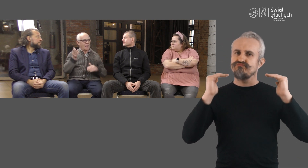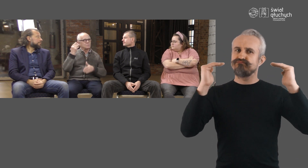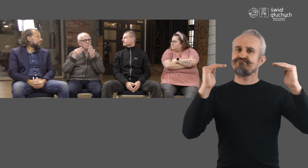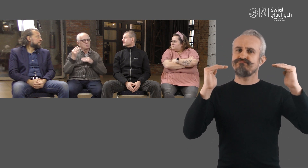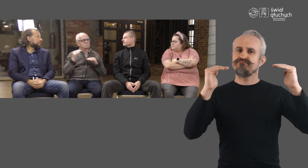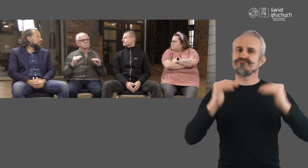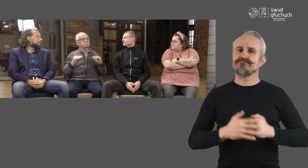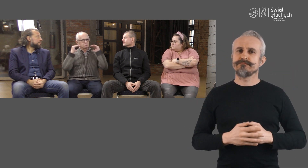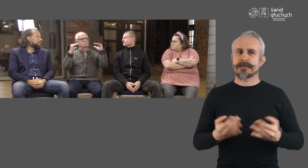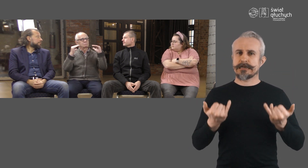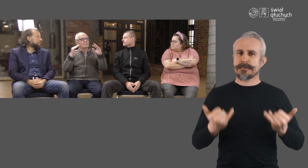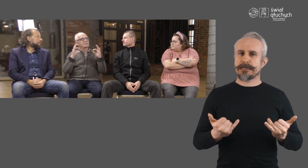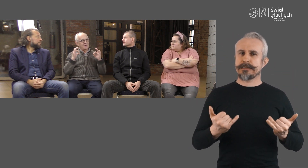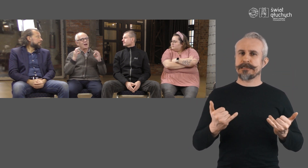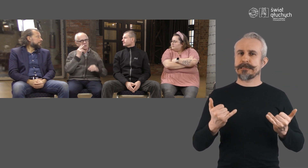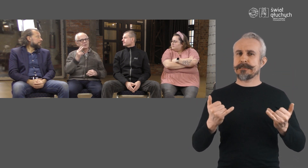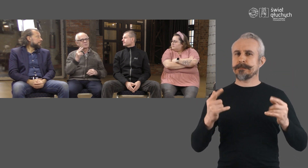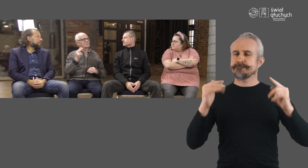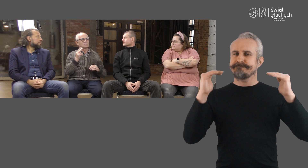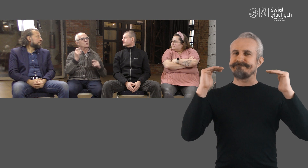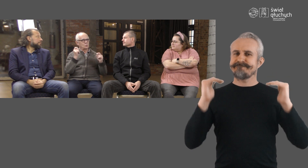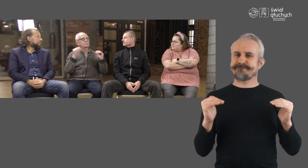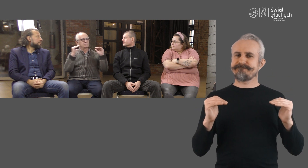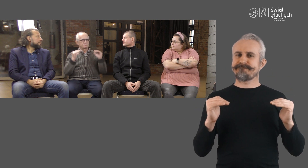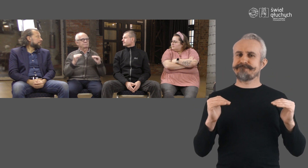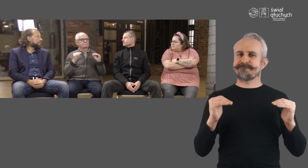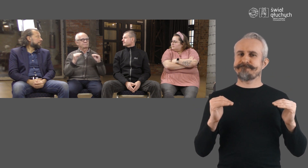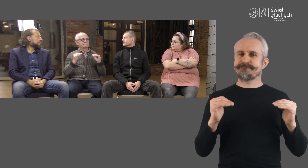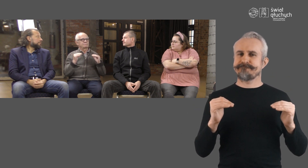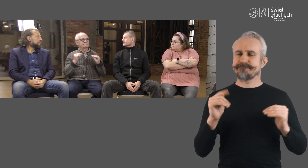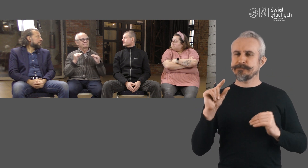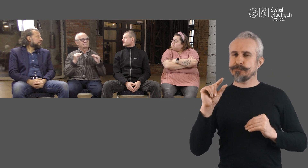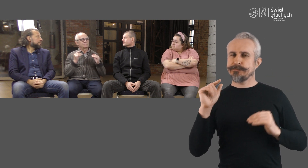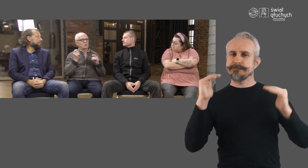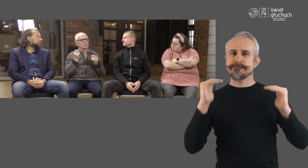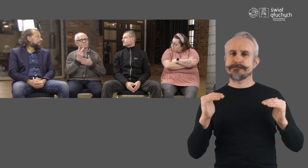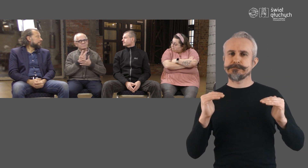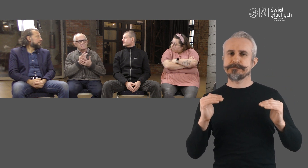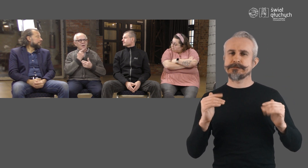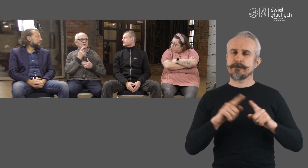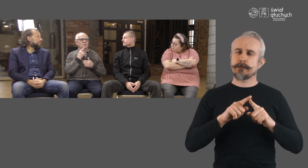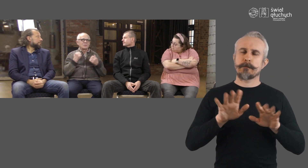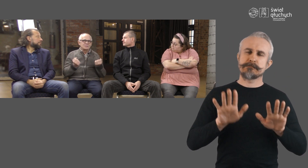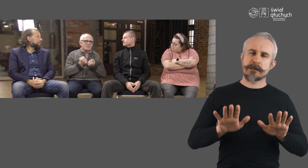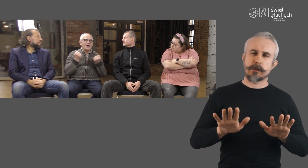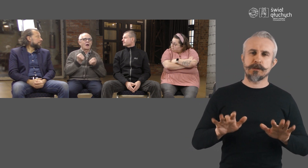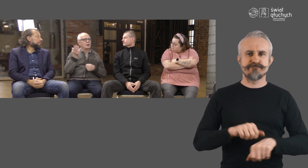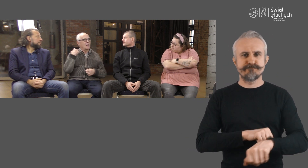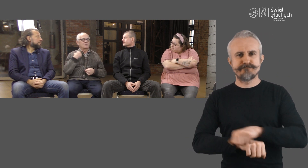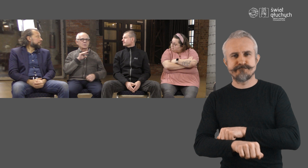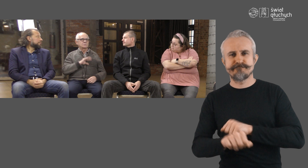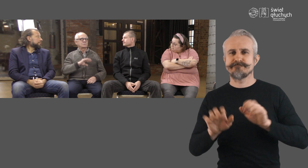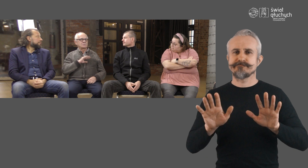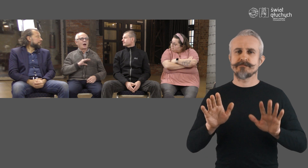ale poziom wcześniej był większy. Teraz widać, że troszeczkę się obniżył. No,